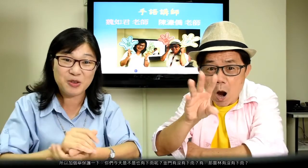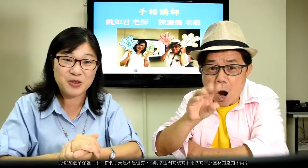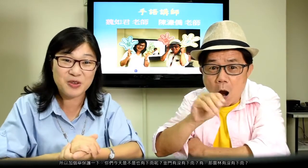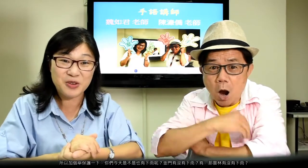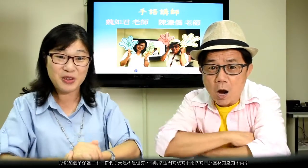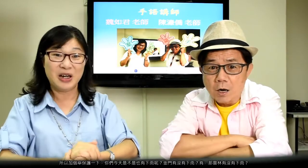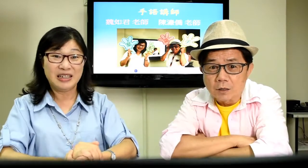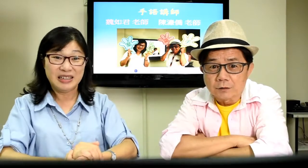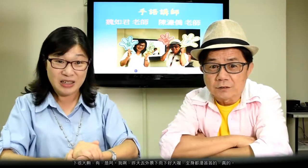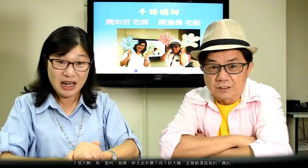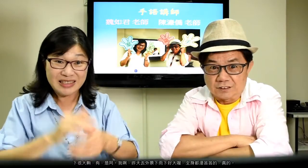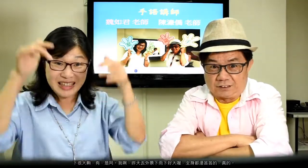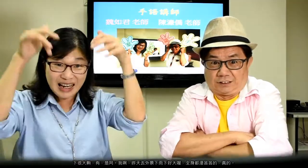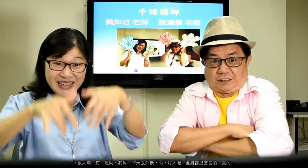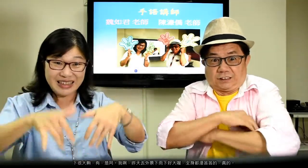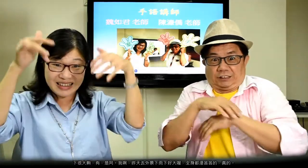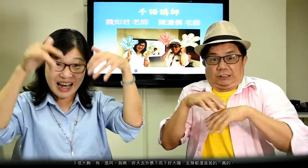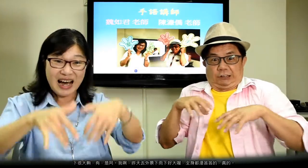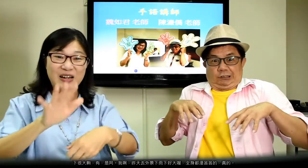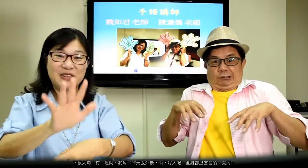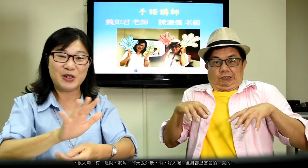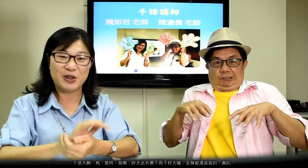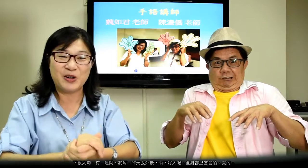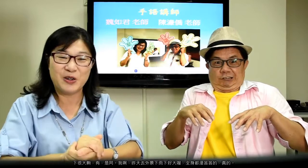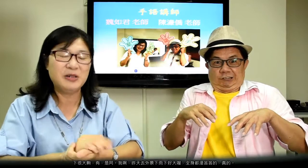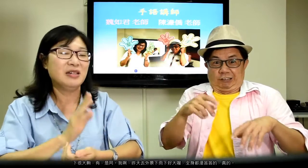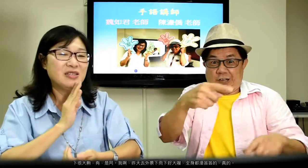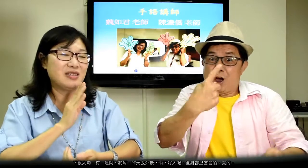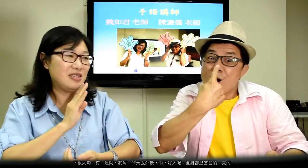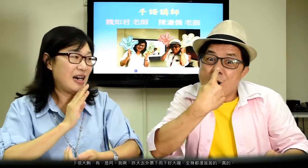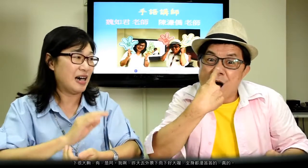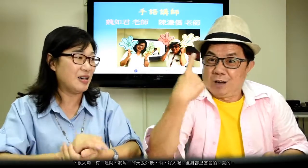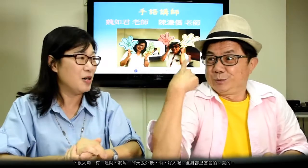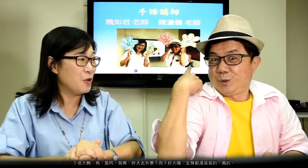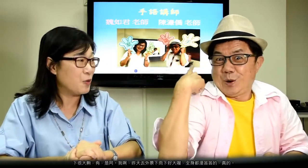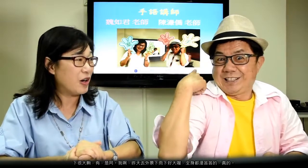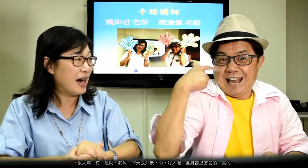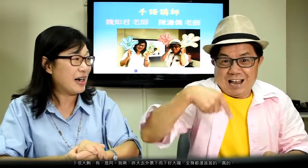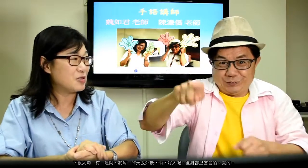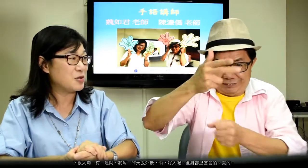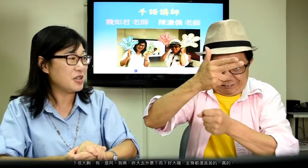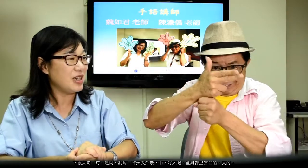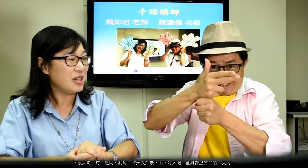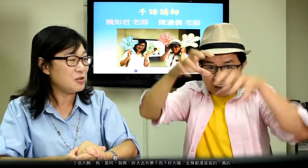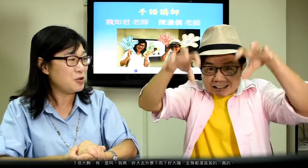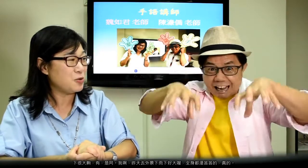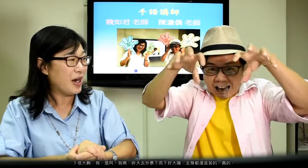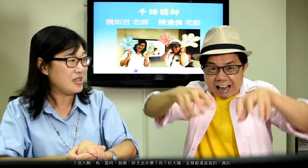雨？下很大哦。有。是啊，我啊昨天去外